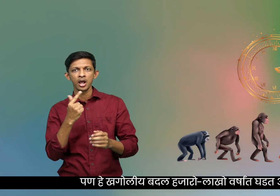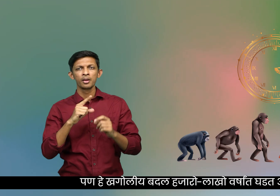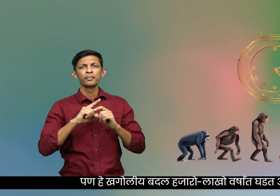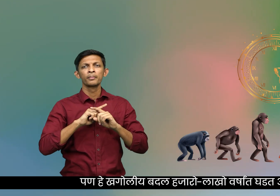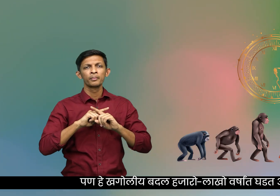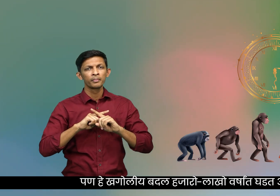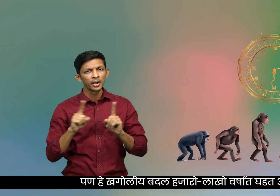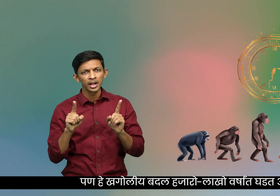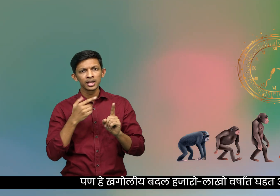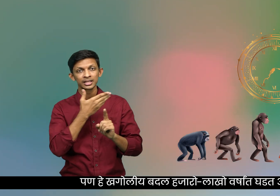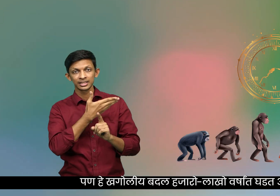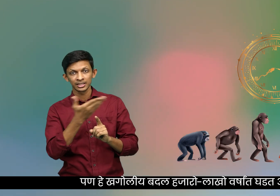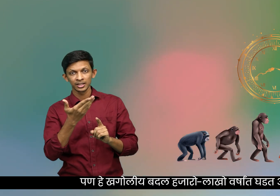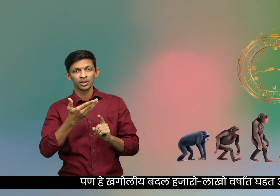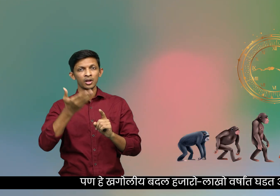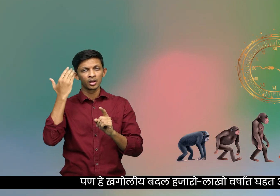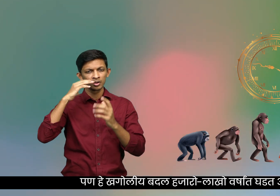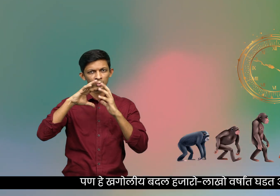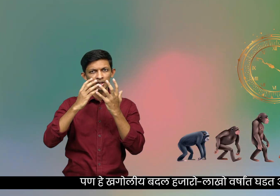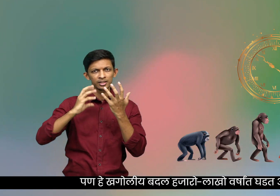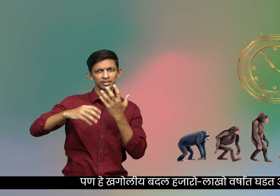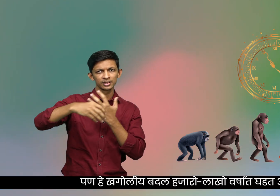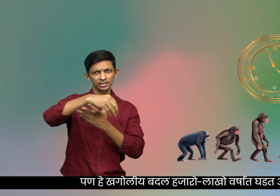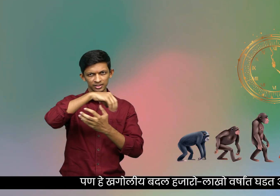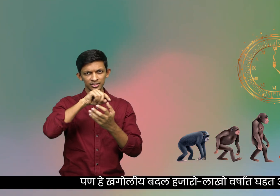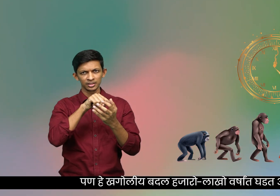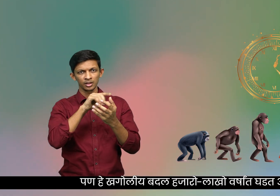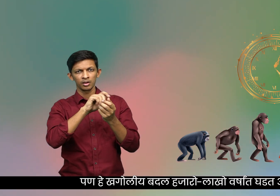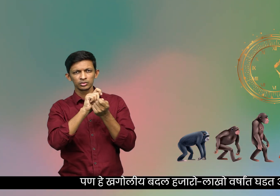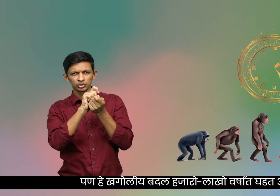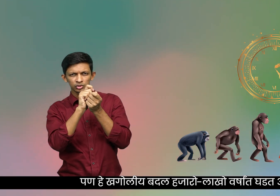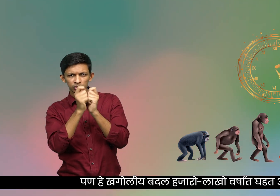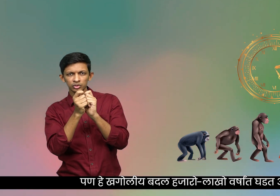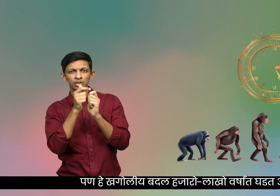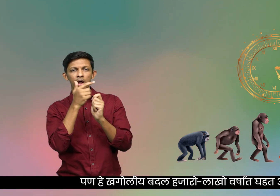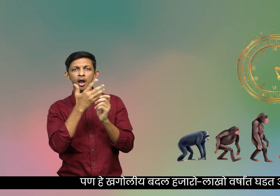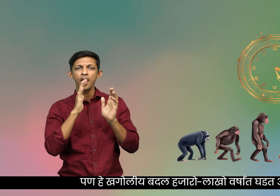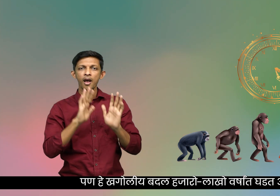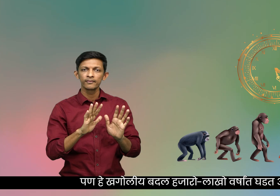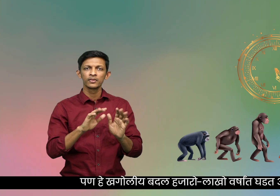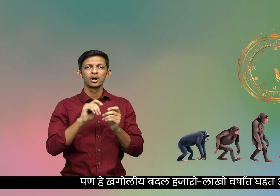पण हे खगोलीय बदल हजारो लाखो वर्षात घडत असतात.